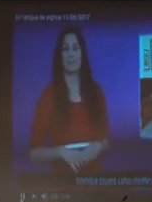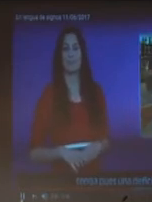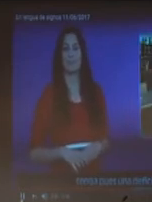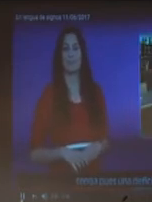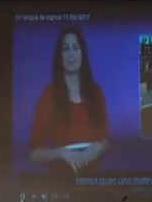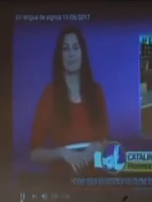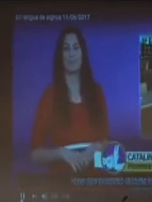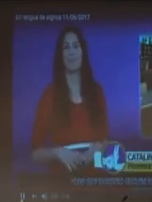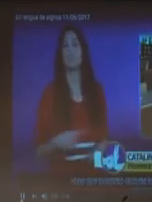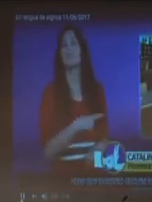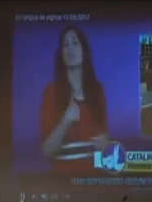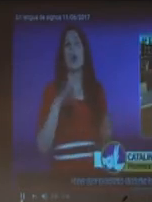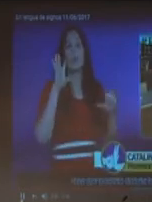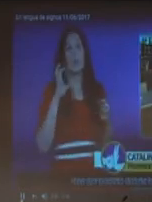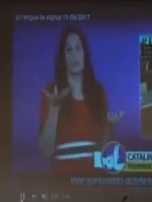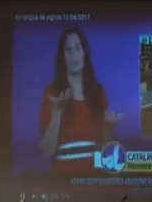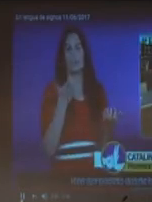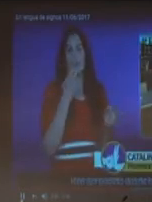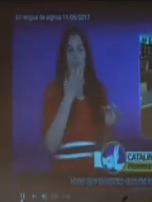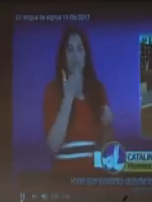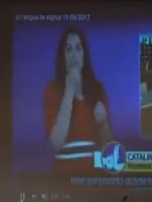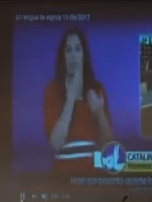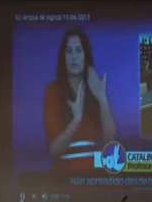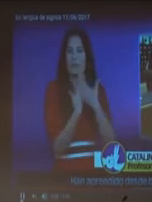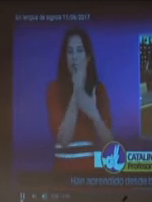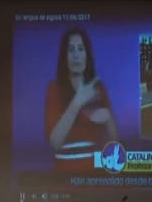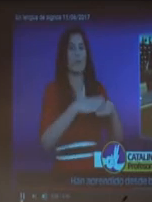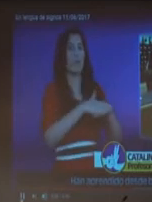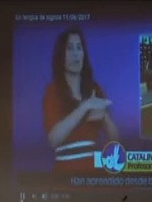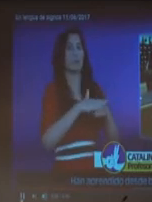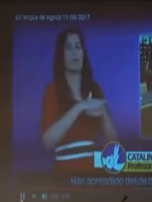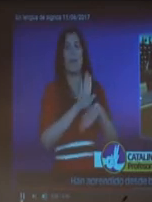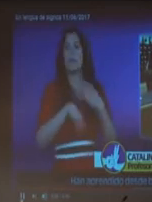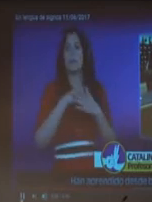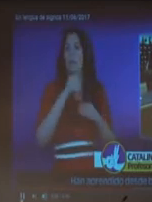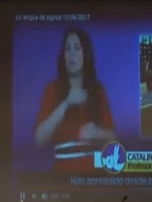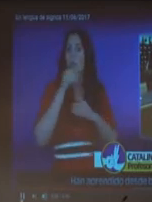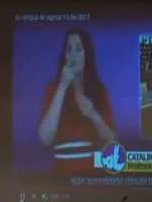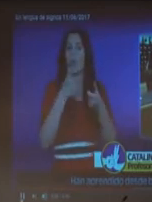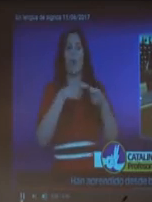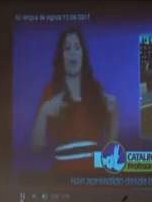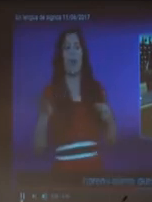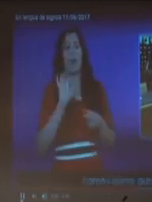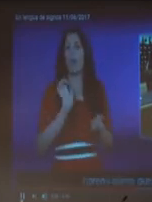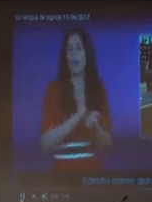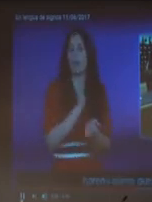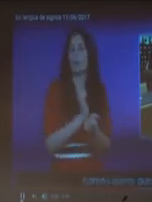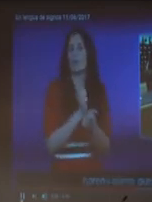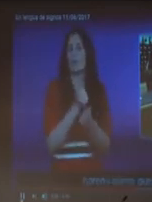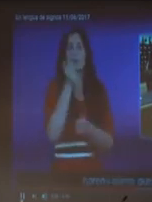Han aprendido desde buenos días, desde lo más básico, a un bocadillo de bacon y queso, que igual